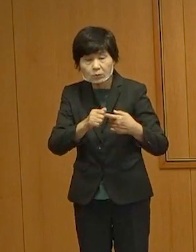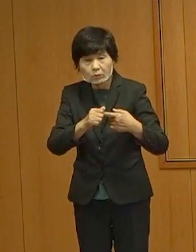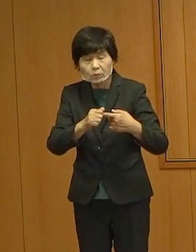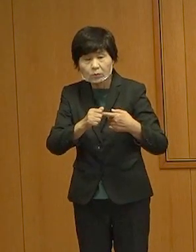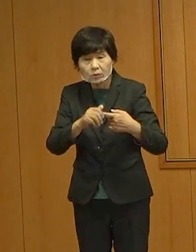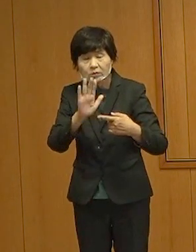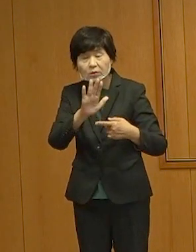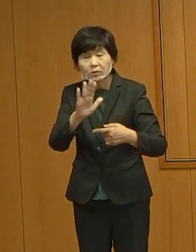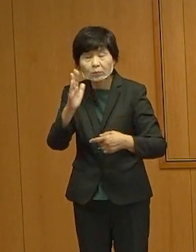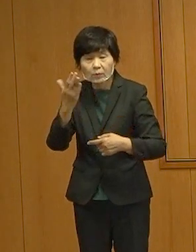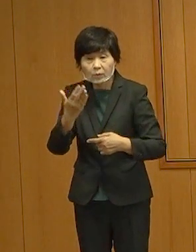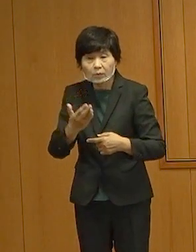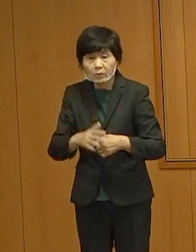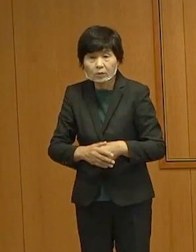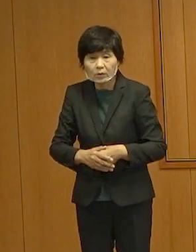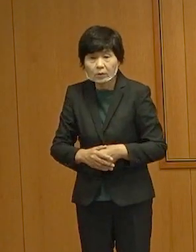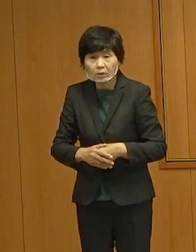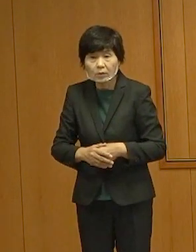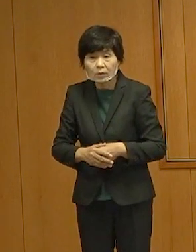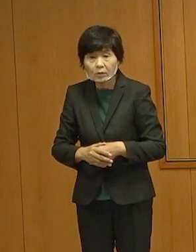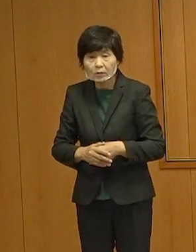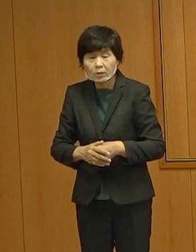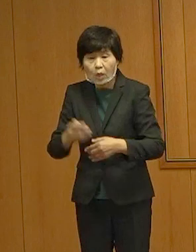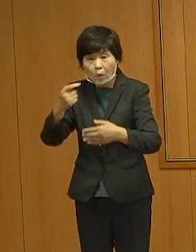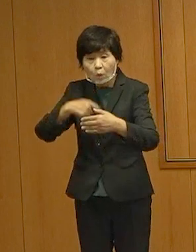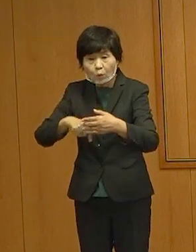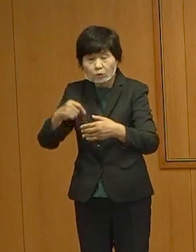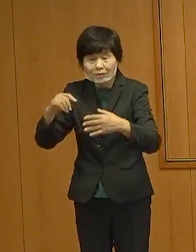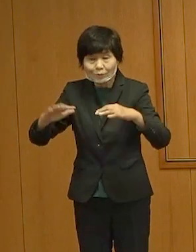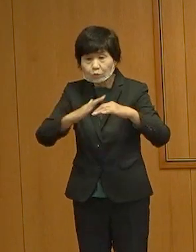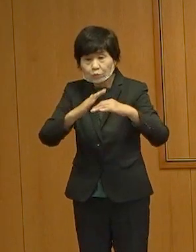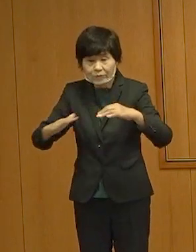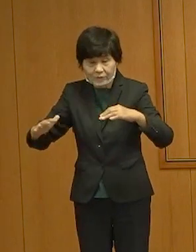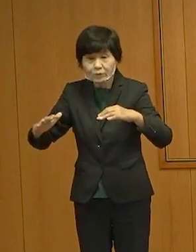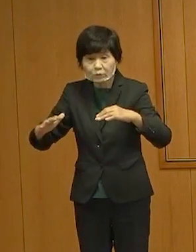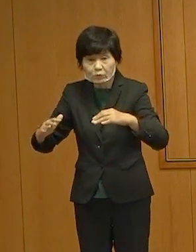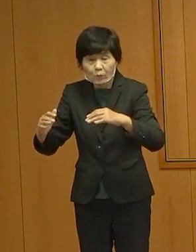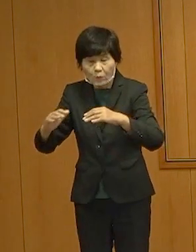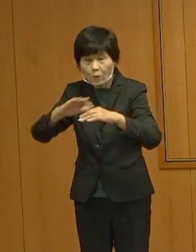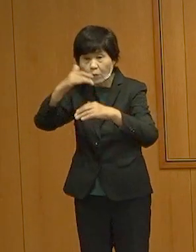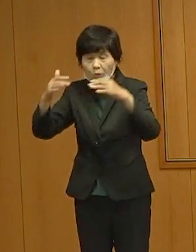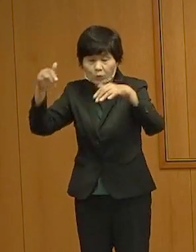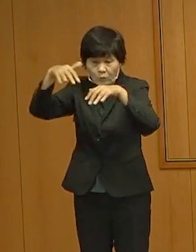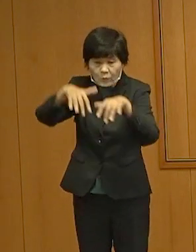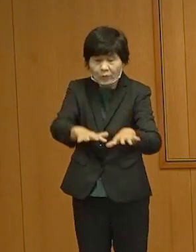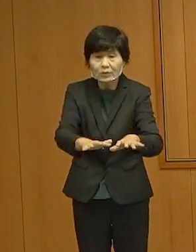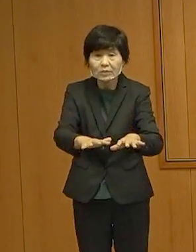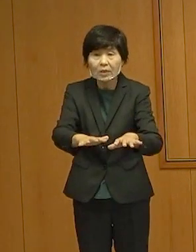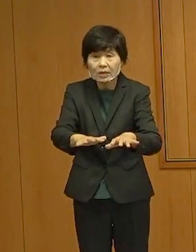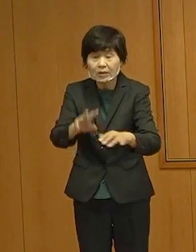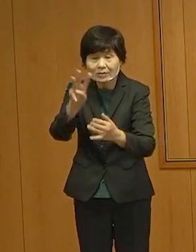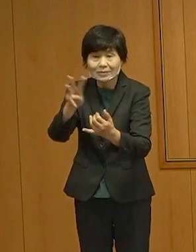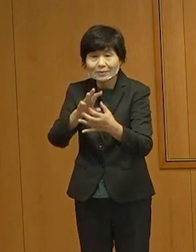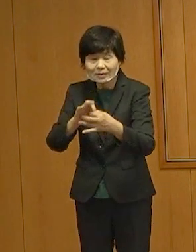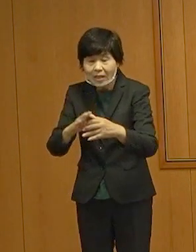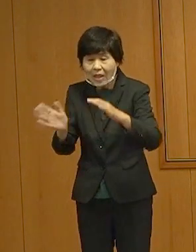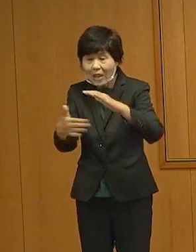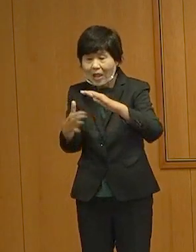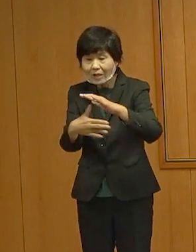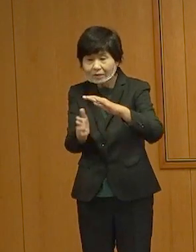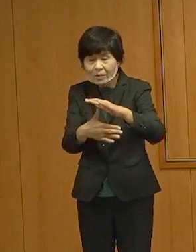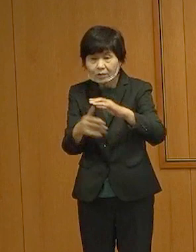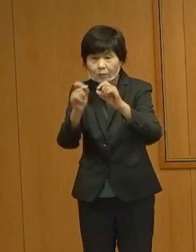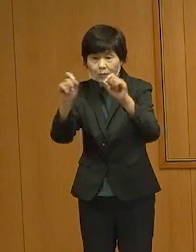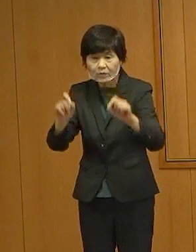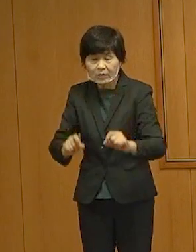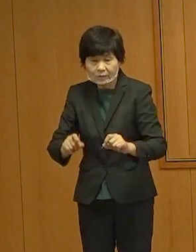ですけど、宇宙海地区の土砂災害に関連して、それに伴う空き家の問題についてちょっと質問させて